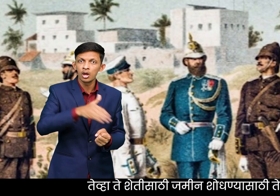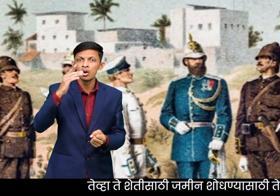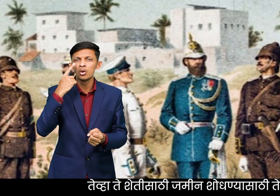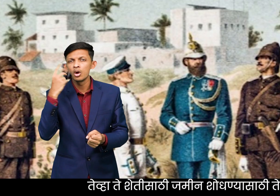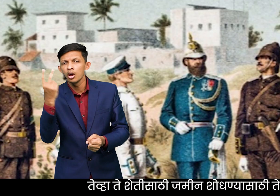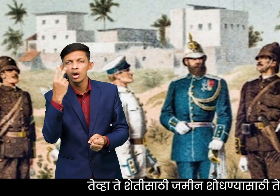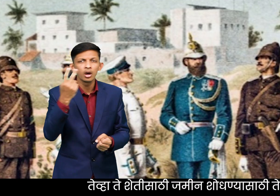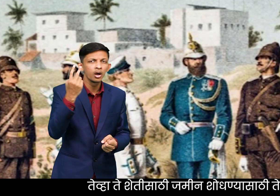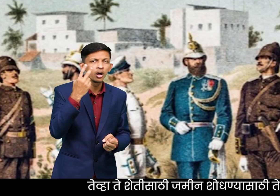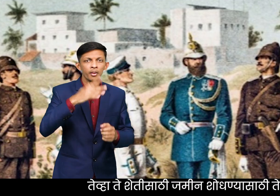गेले.